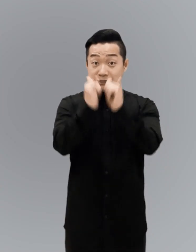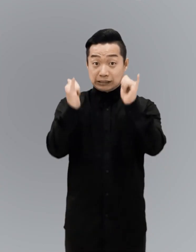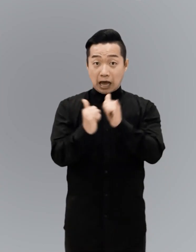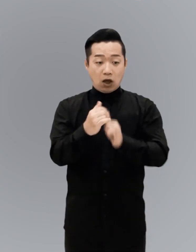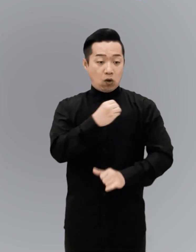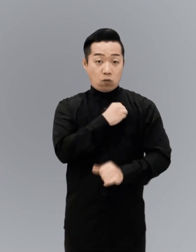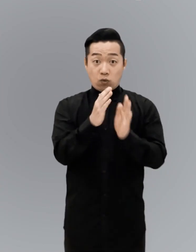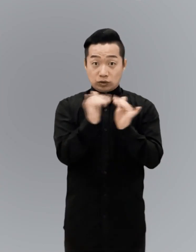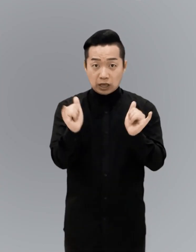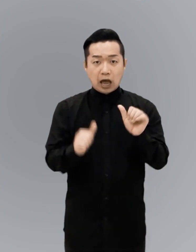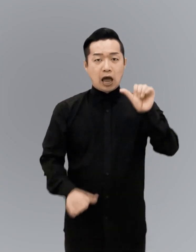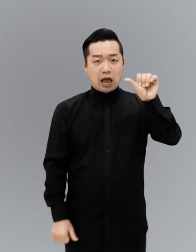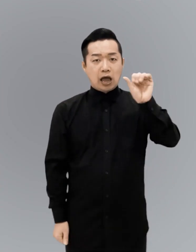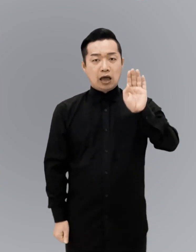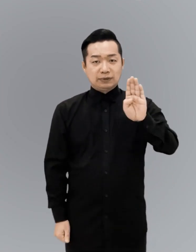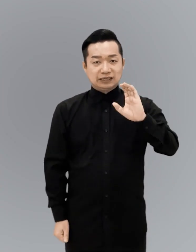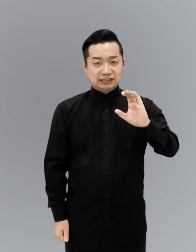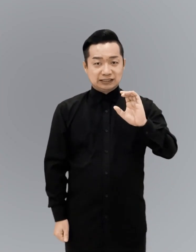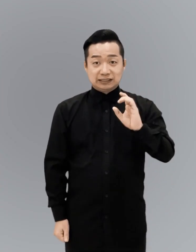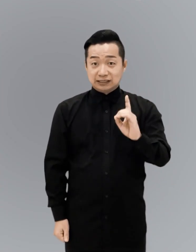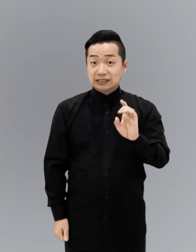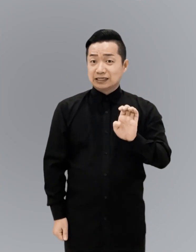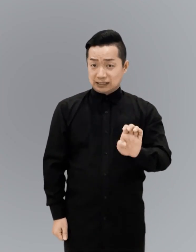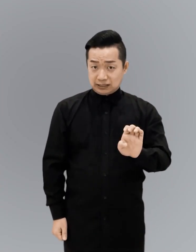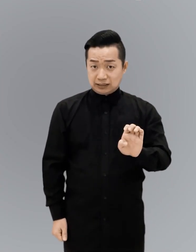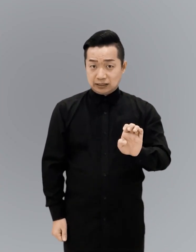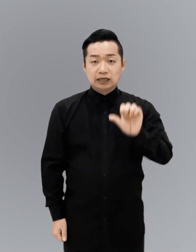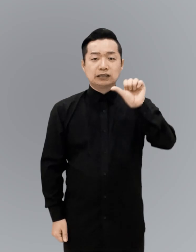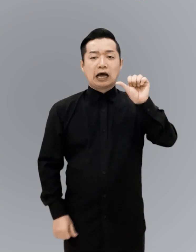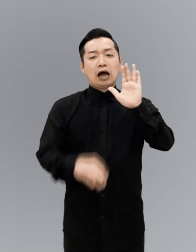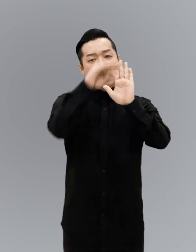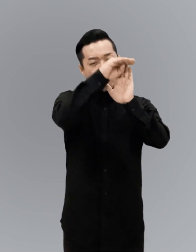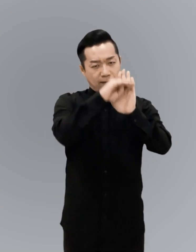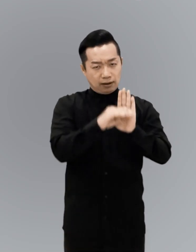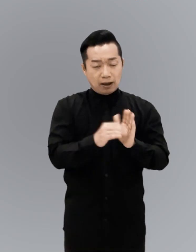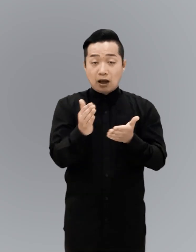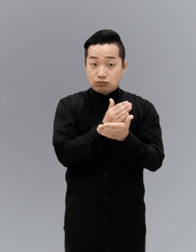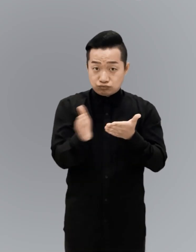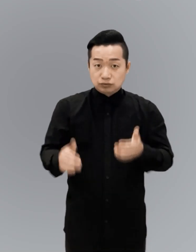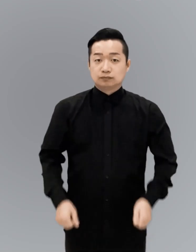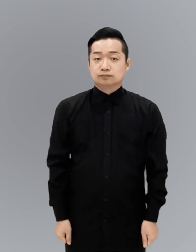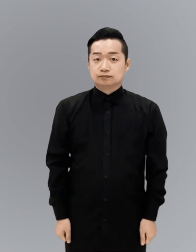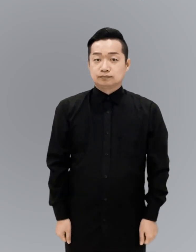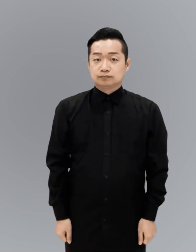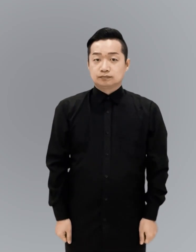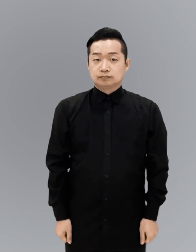사회 구성원은 알파, 베타, 감마, 델타, 엡실론의 5계급으로 분류되어